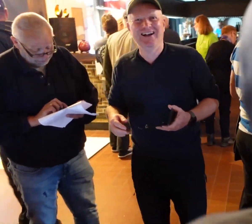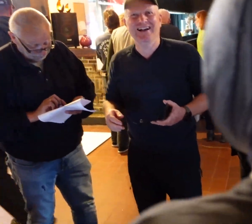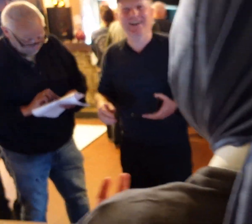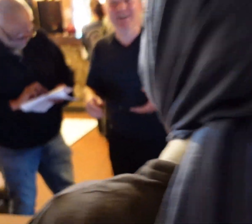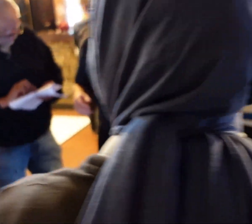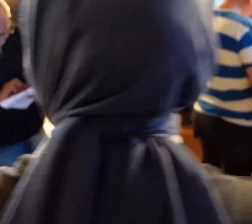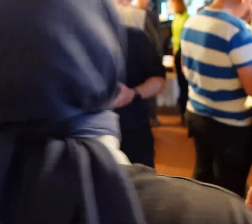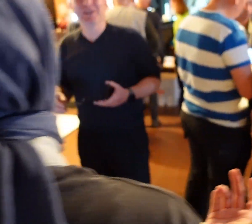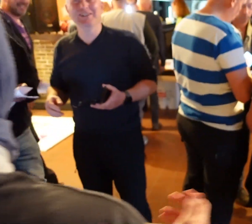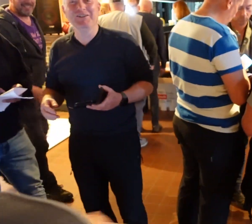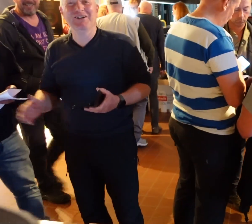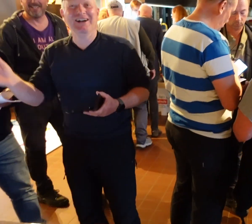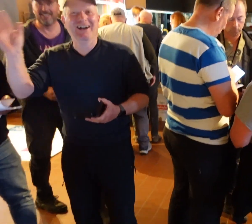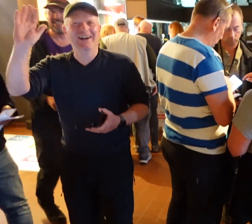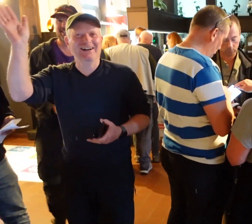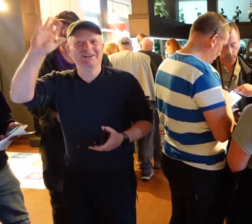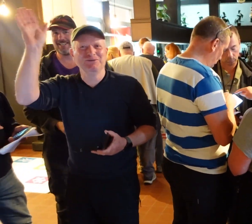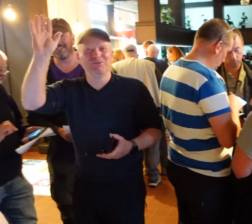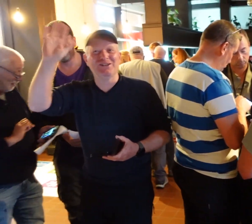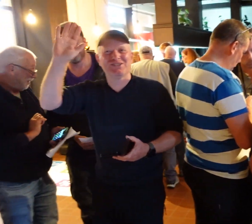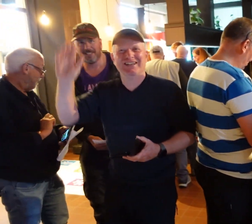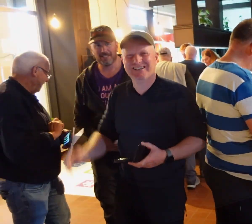Helaas helaas k